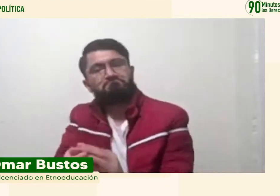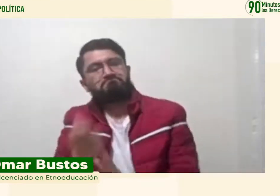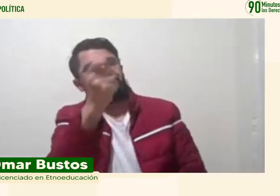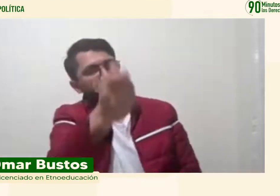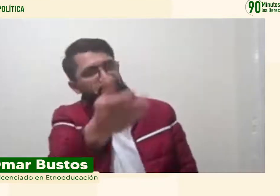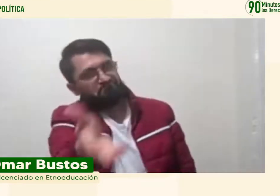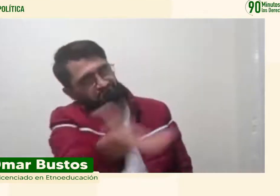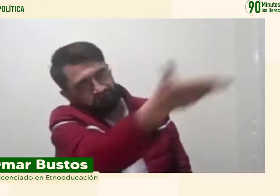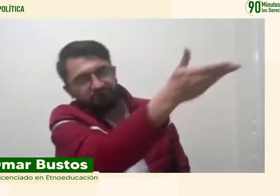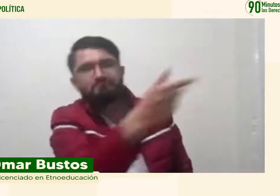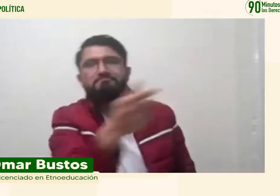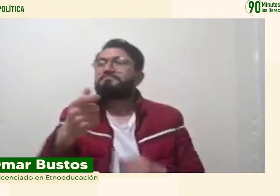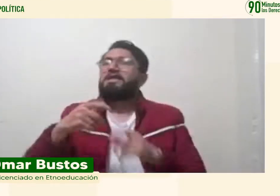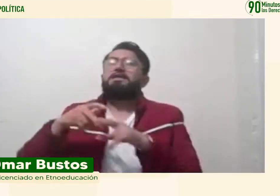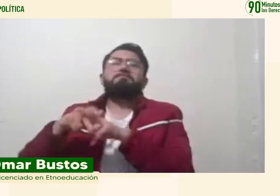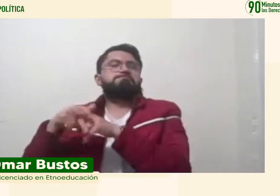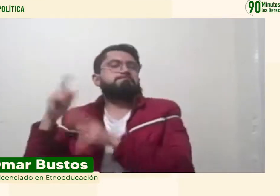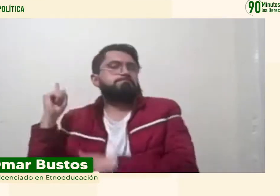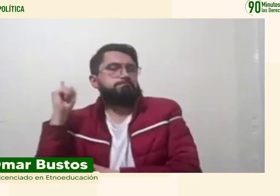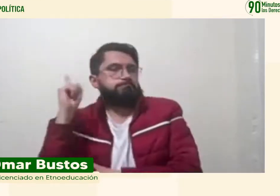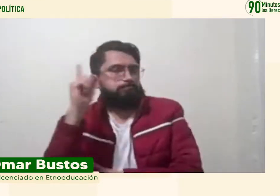comunidad sorda la respondió